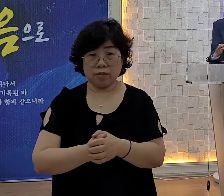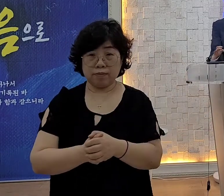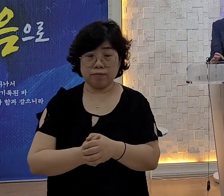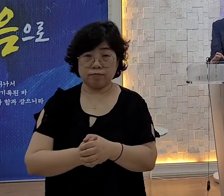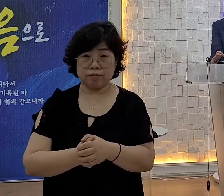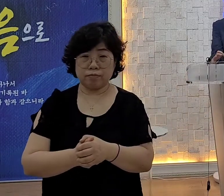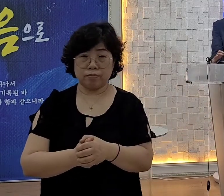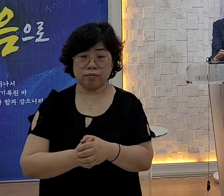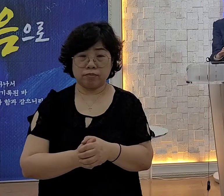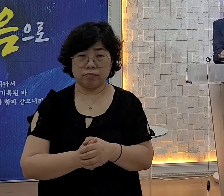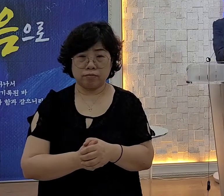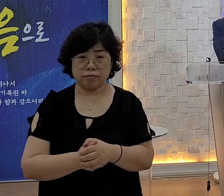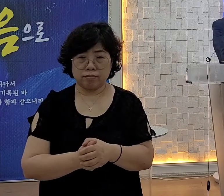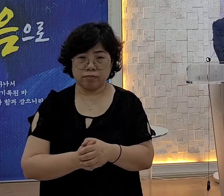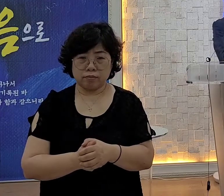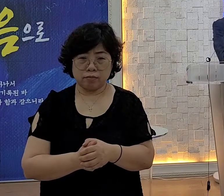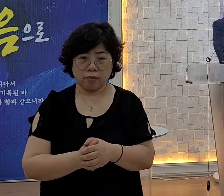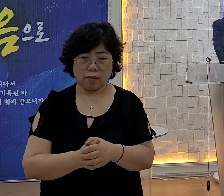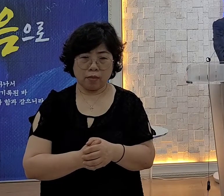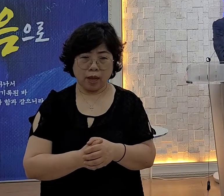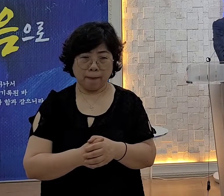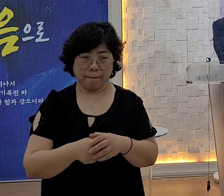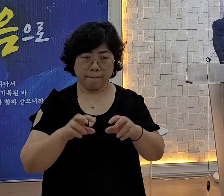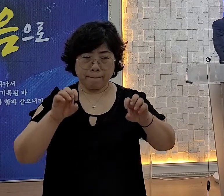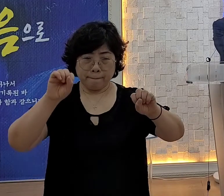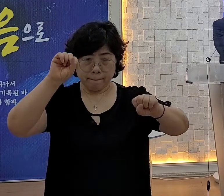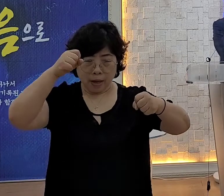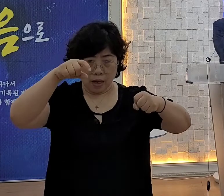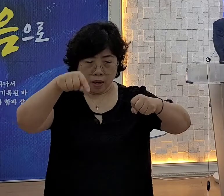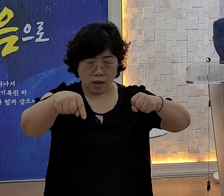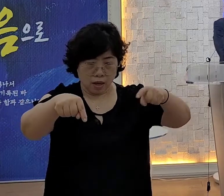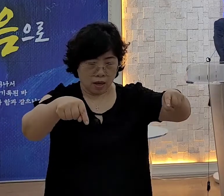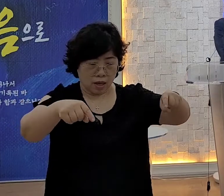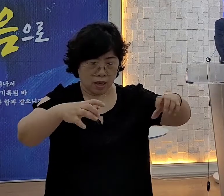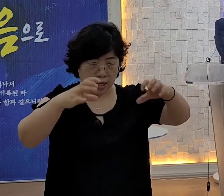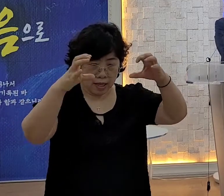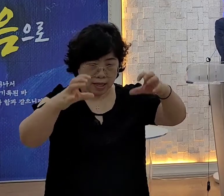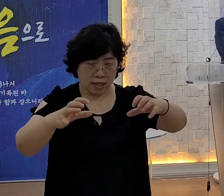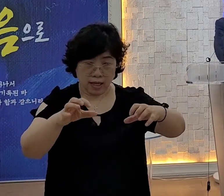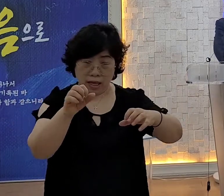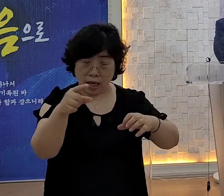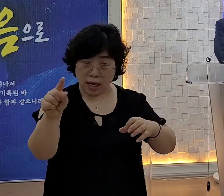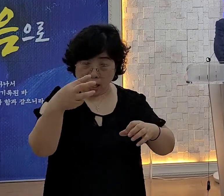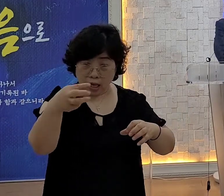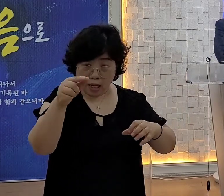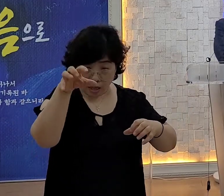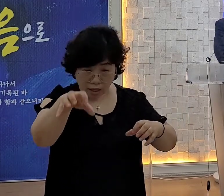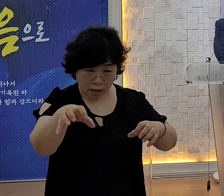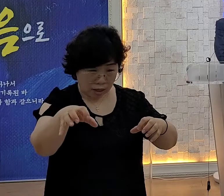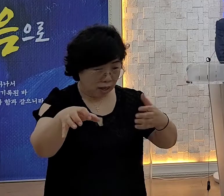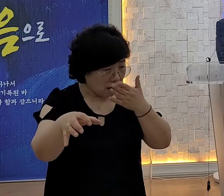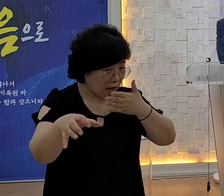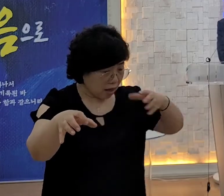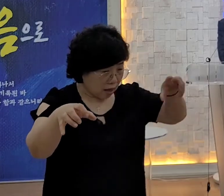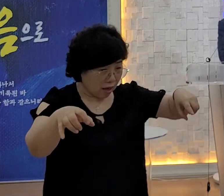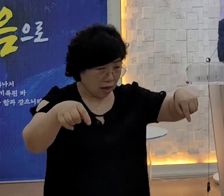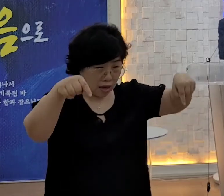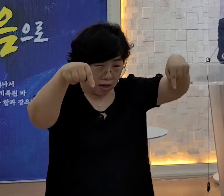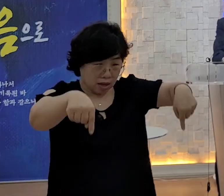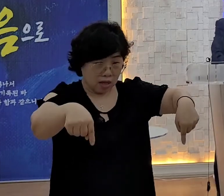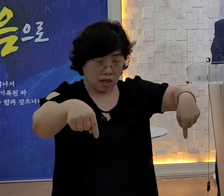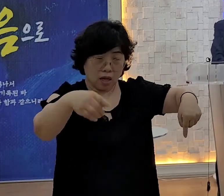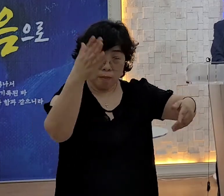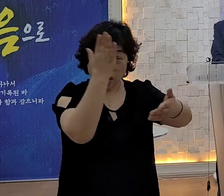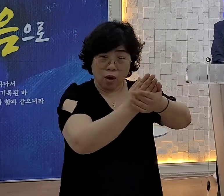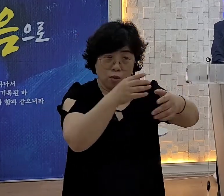자꾸 한 발은 여기, 한 발은 저기가 아니고 진짜 이 믿음이 구원이에요. 이 믿음이 없이는